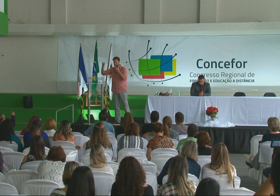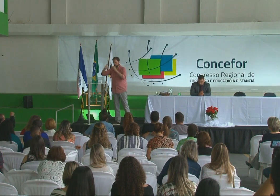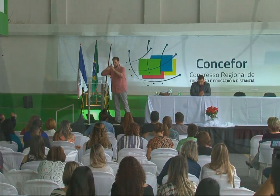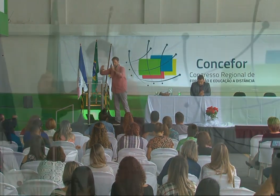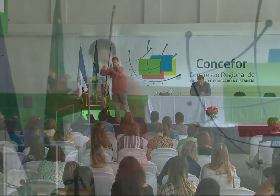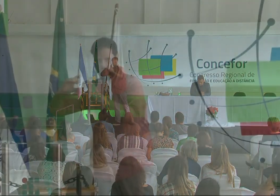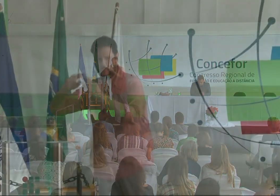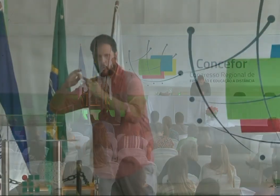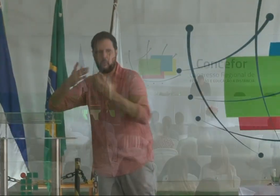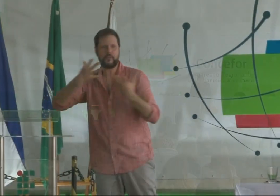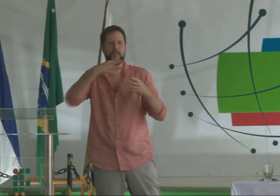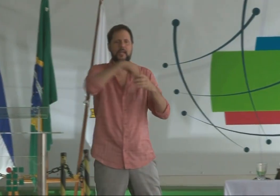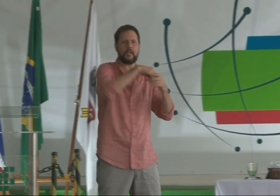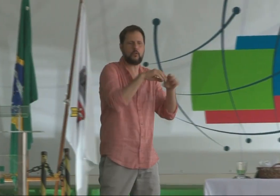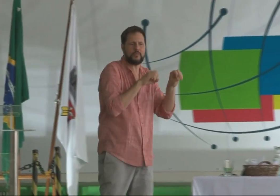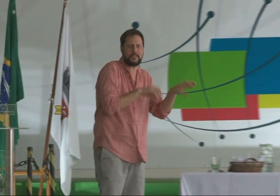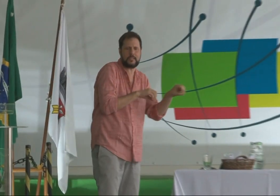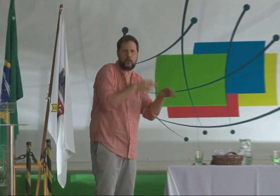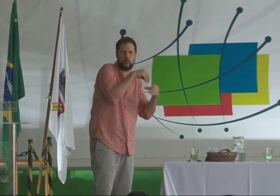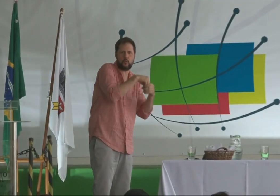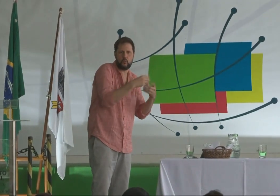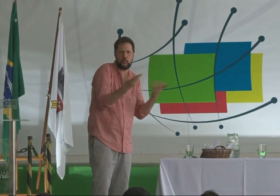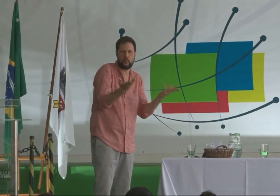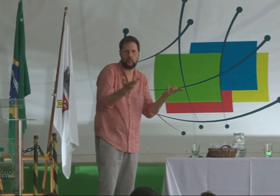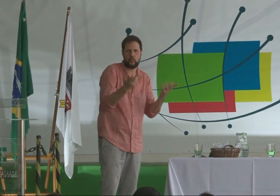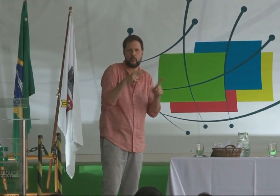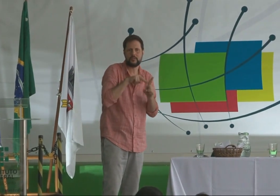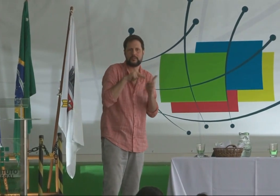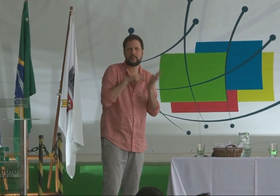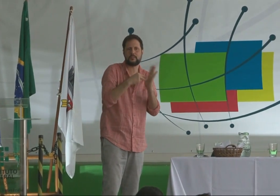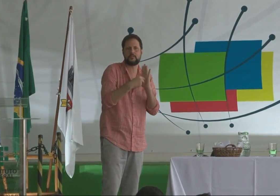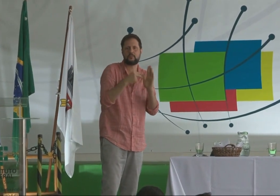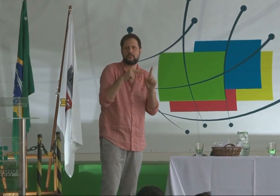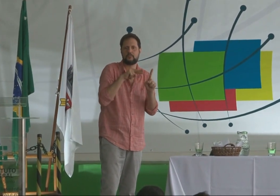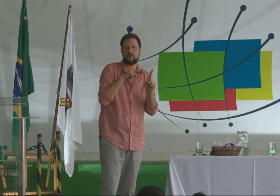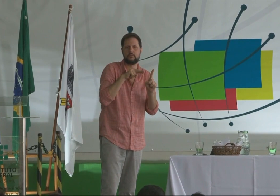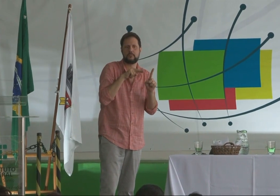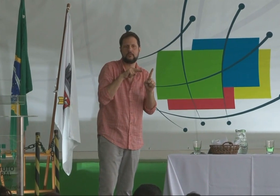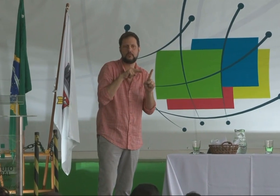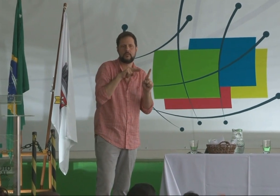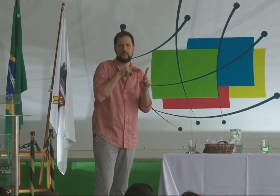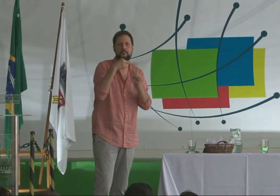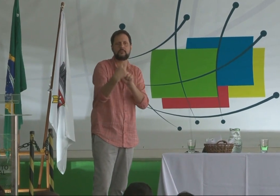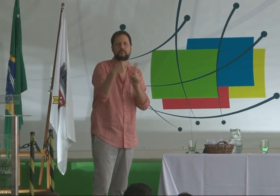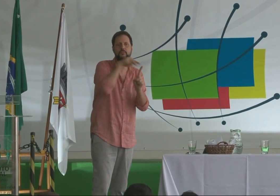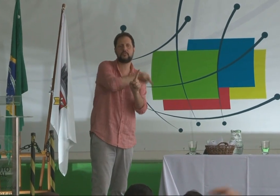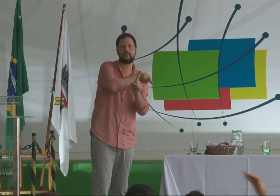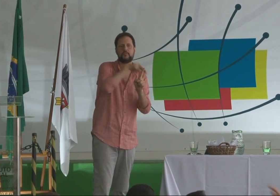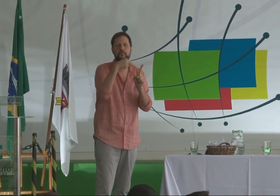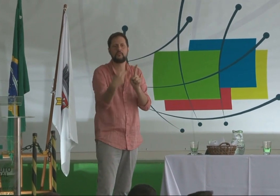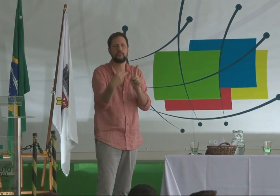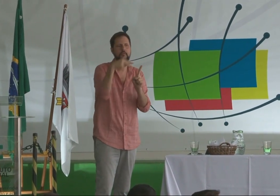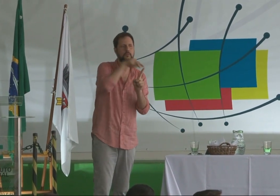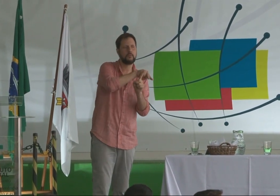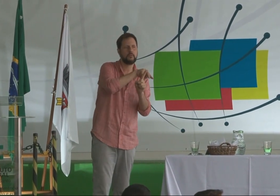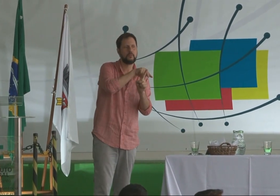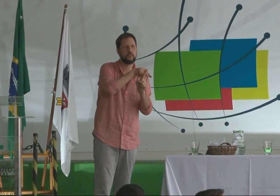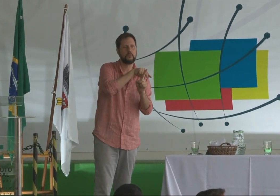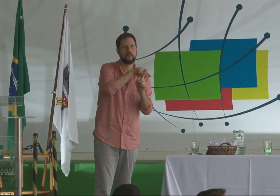Então, a questão, por sentido da identidade de comunicação, quanto significava você falando, por exemplo, eu usar a comunicação